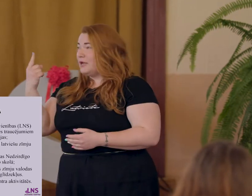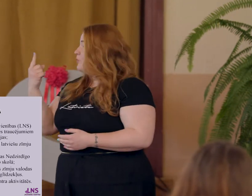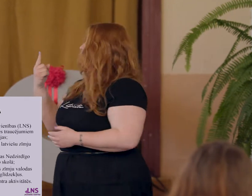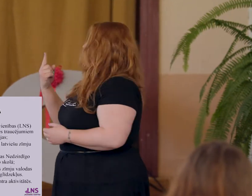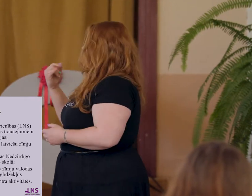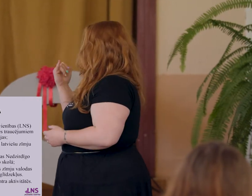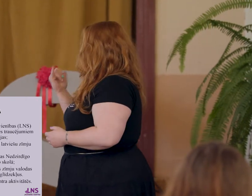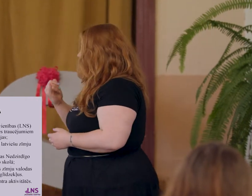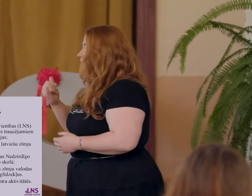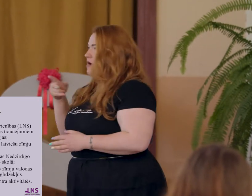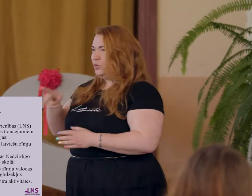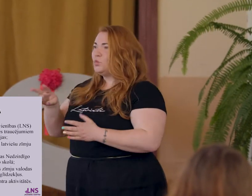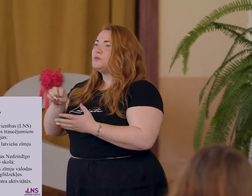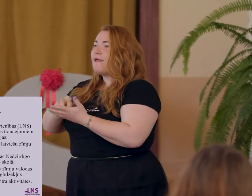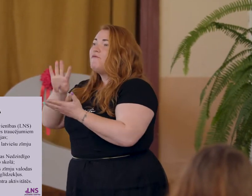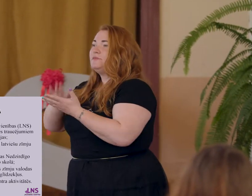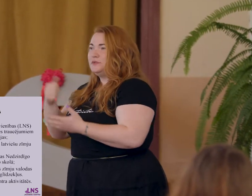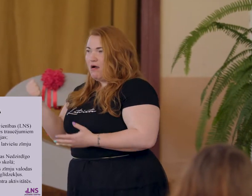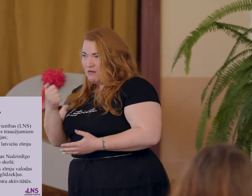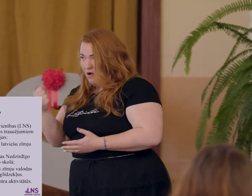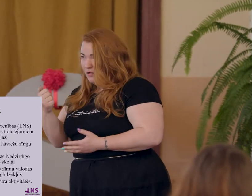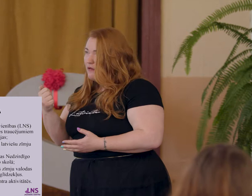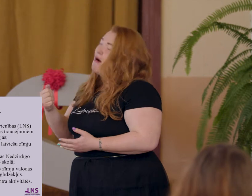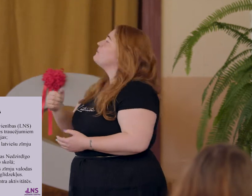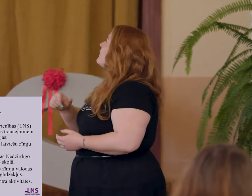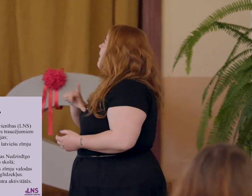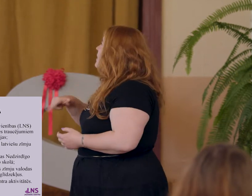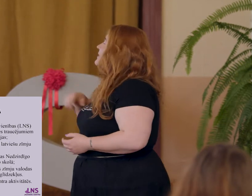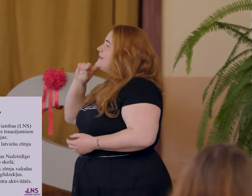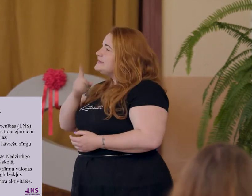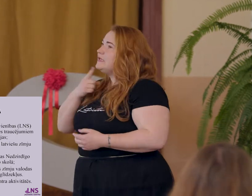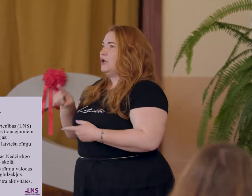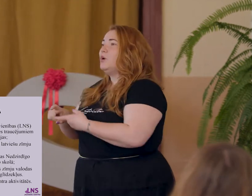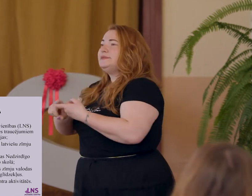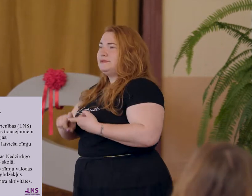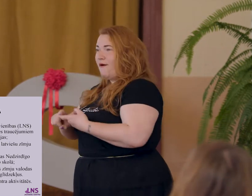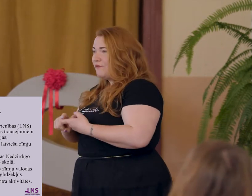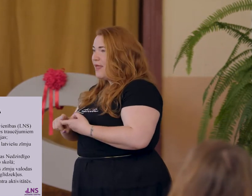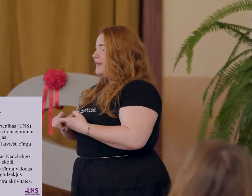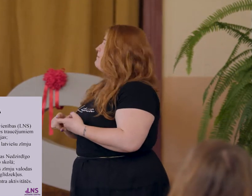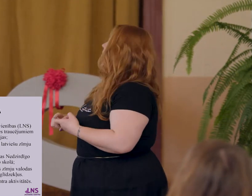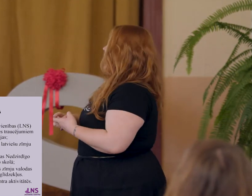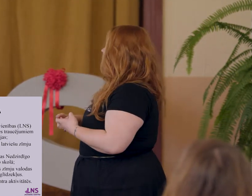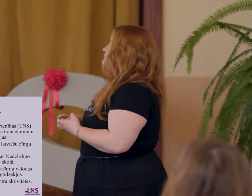Šobrīd uz 31. janvāri 2019. gadu Latvijas nedzirdīgo